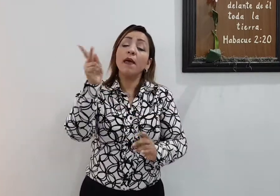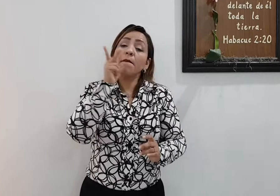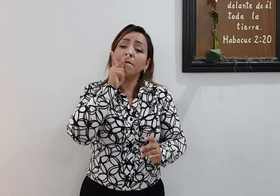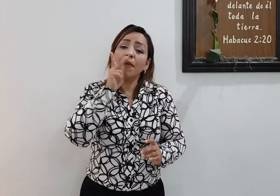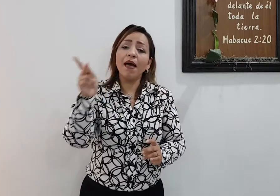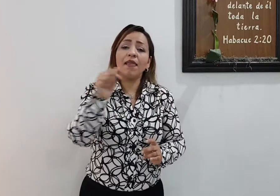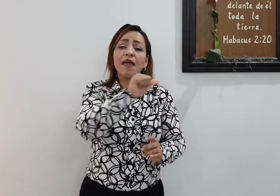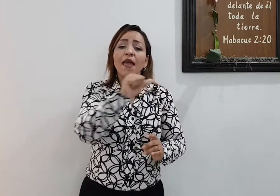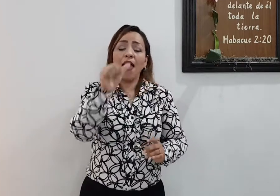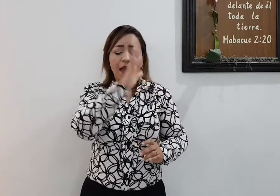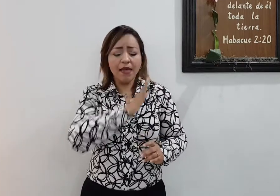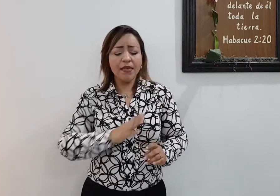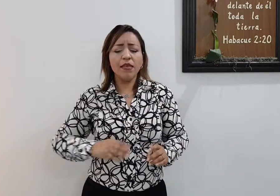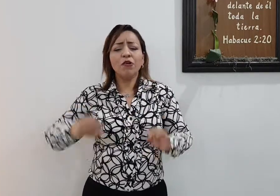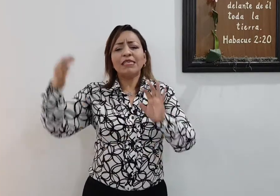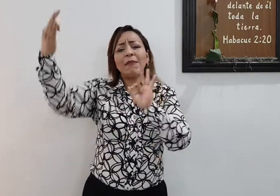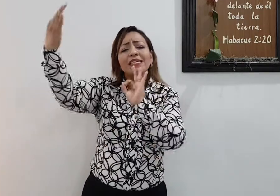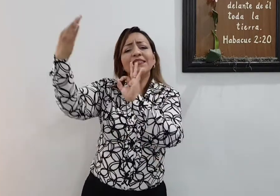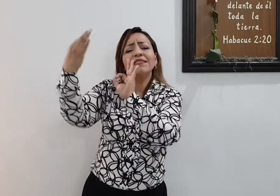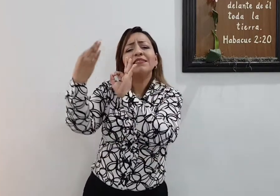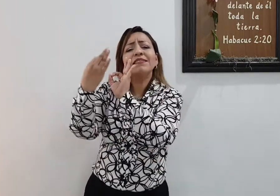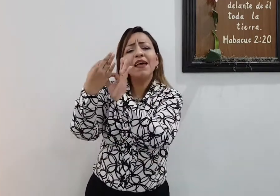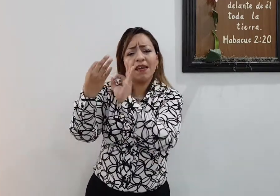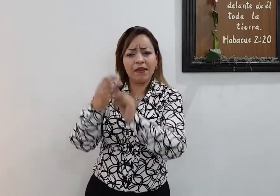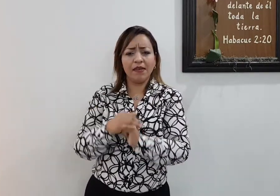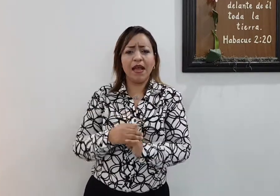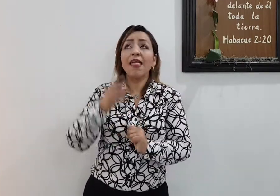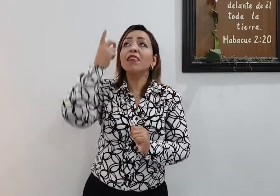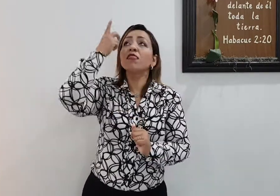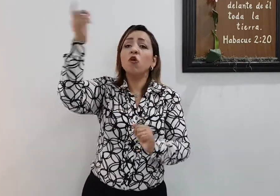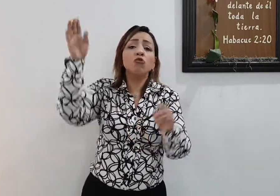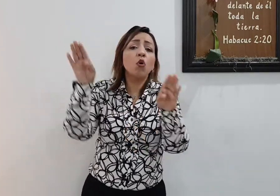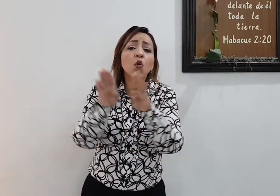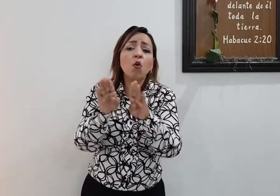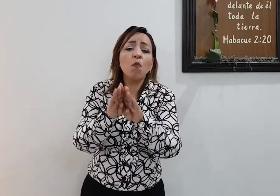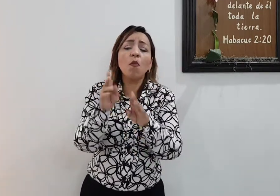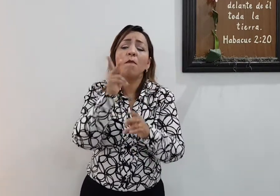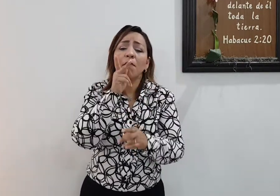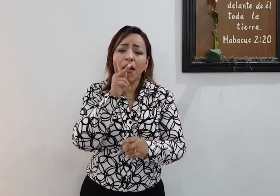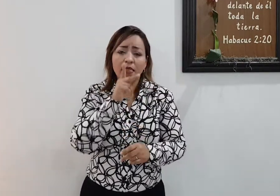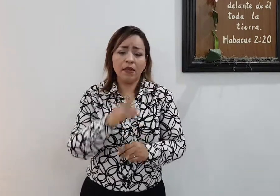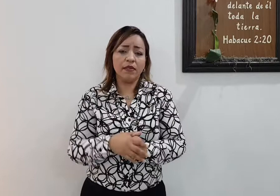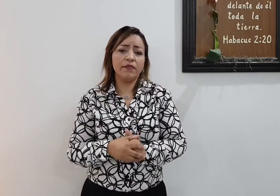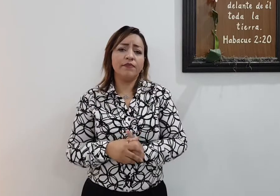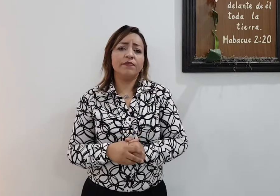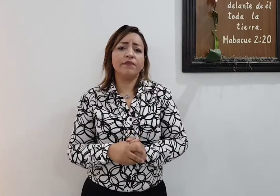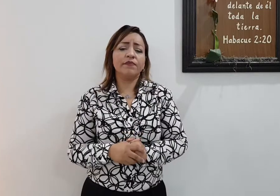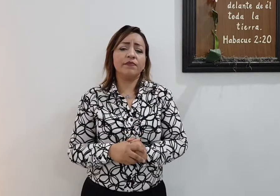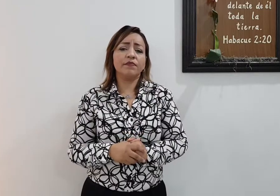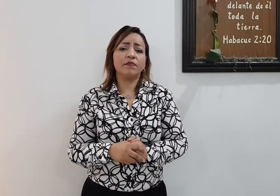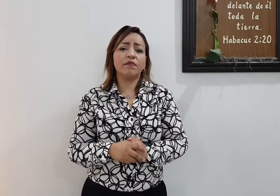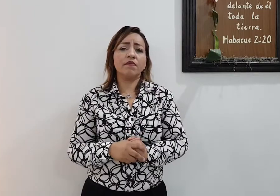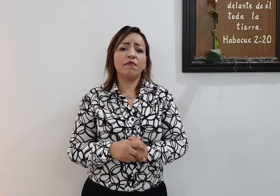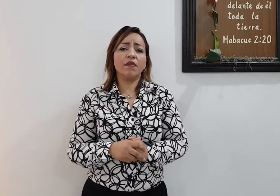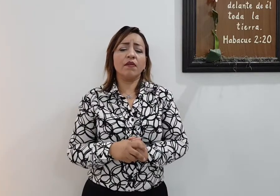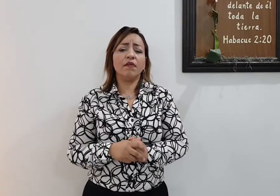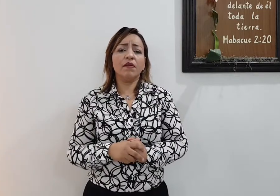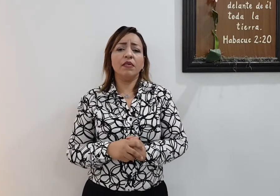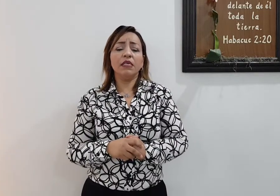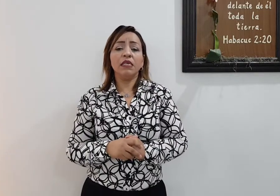muchos hermanos, como a mí en un principio nos costaba trabajo llamarle a Dios Padre, siempre